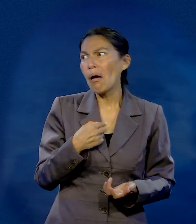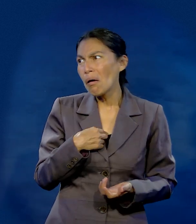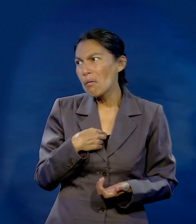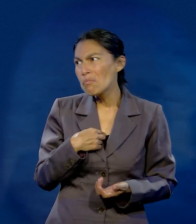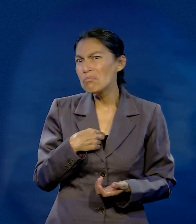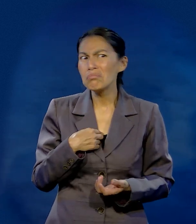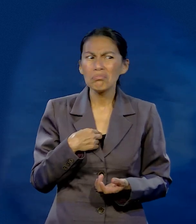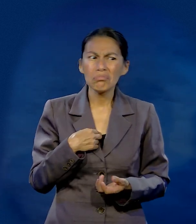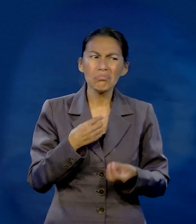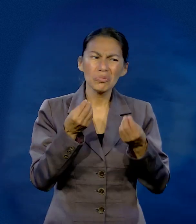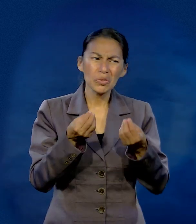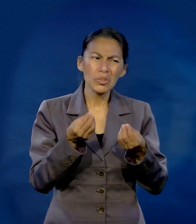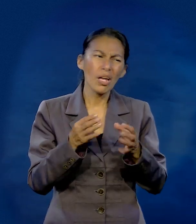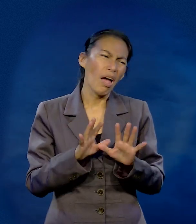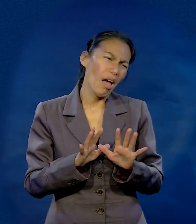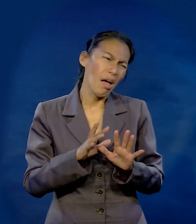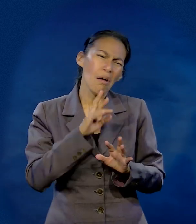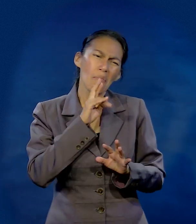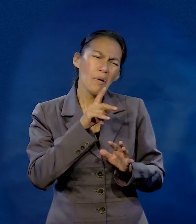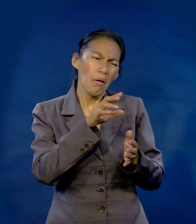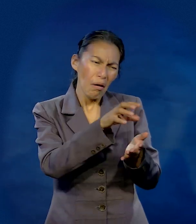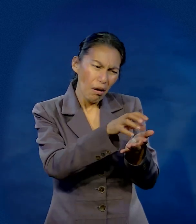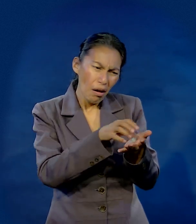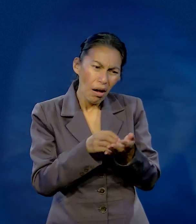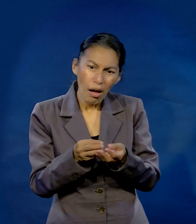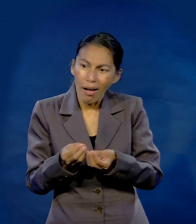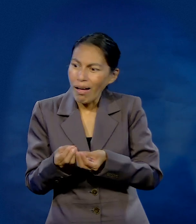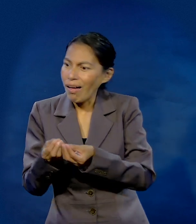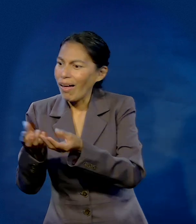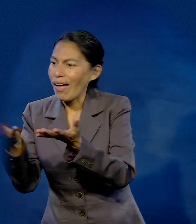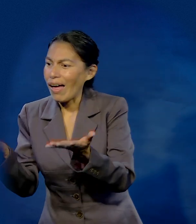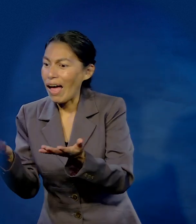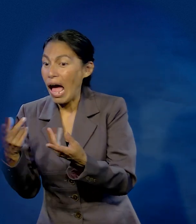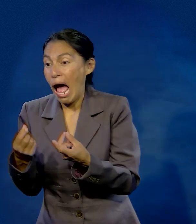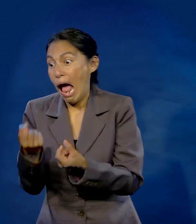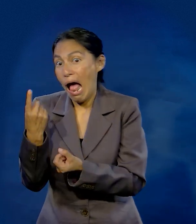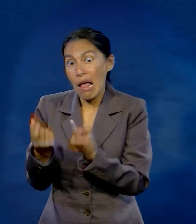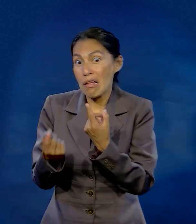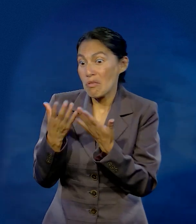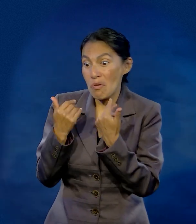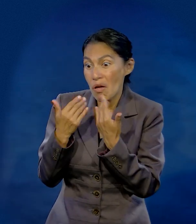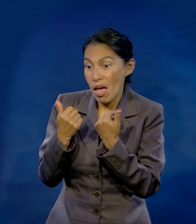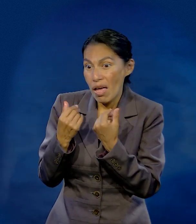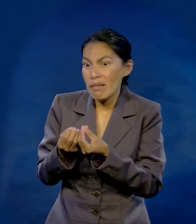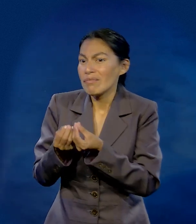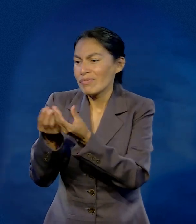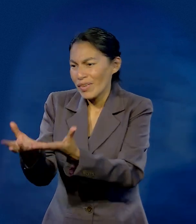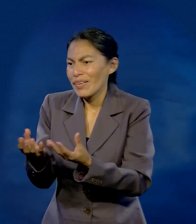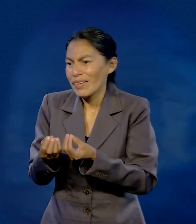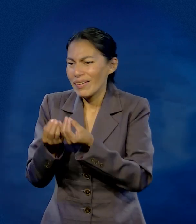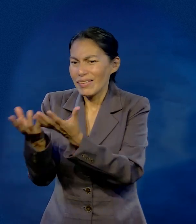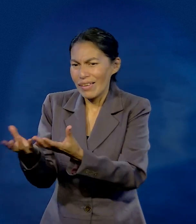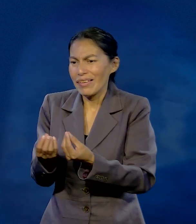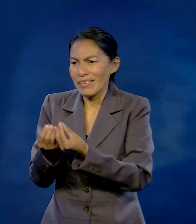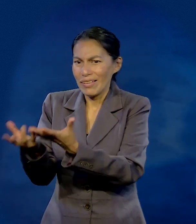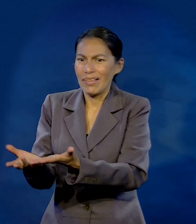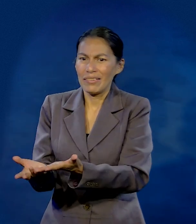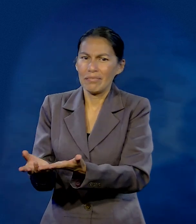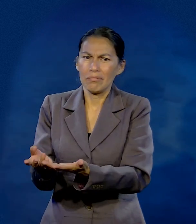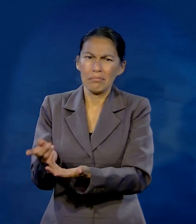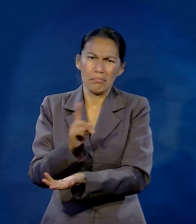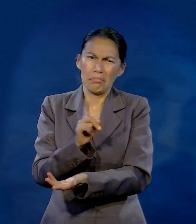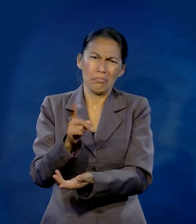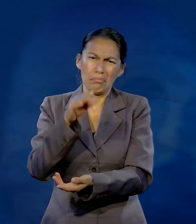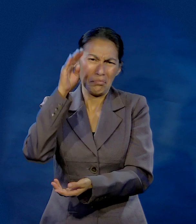que cuando él dijo este esta heredad tiene mucho tiene mucho y no tengo dónde guardarlo qué hago Qué hago Ya sé derribo